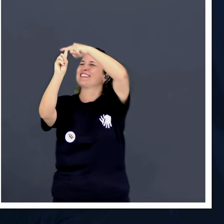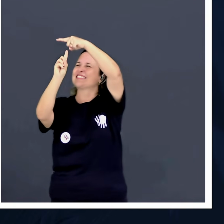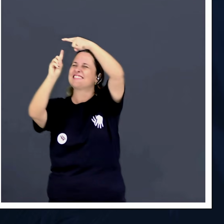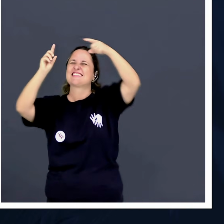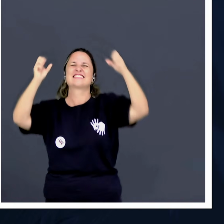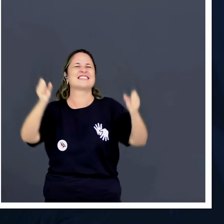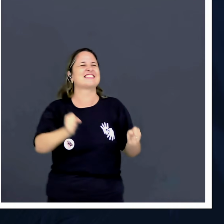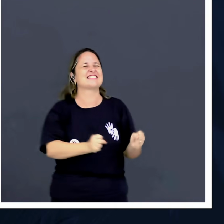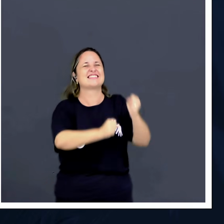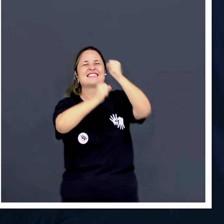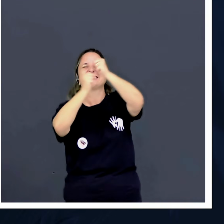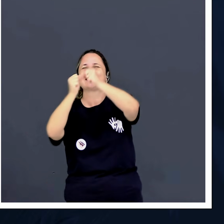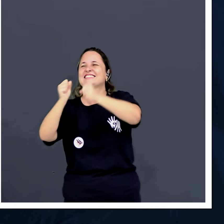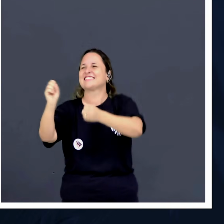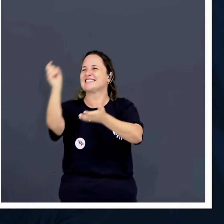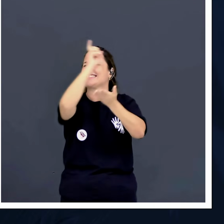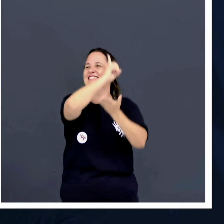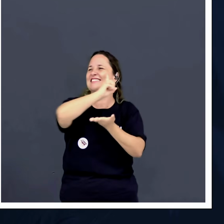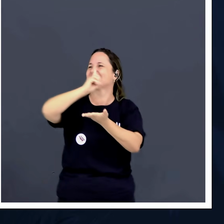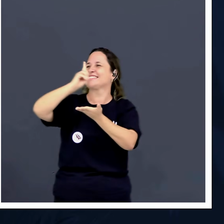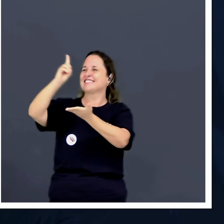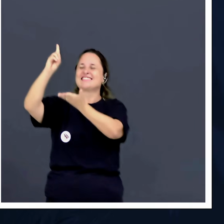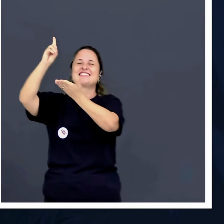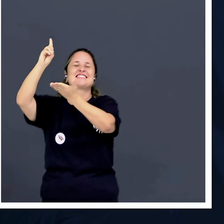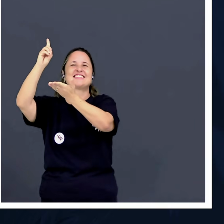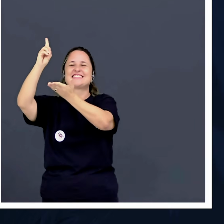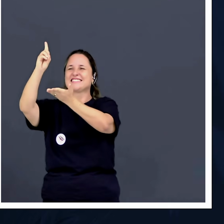Maravilhoso, santo e poderoso